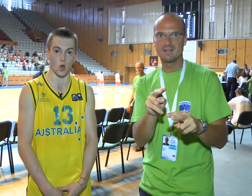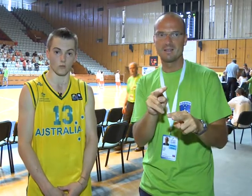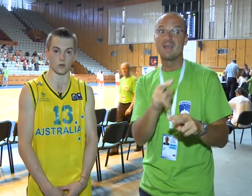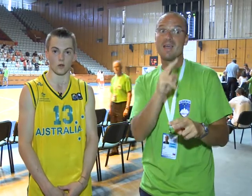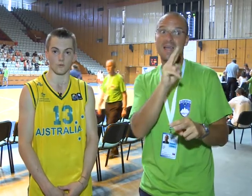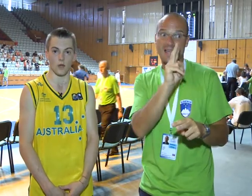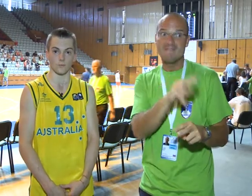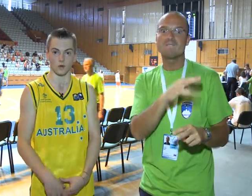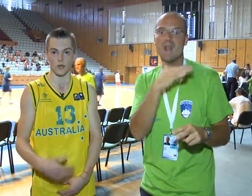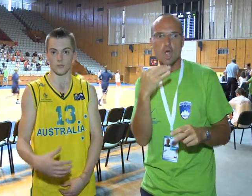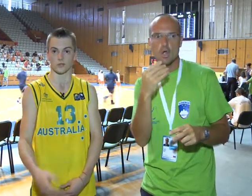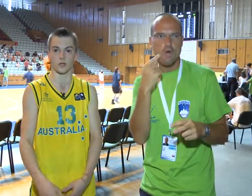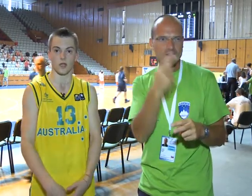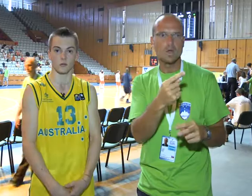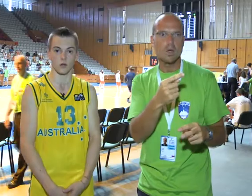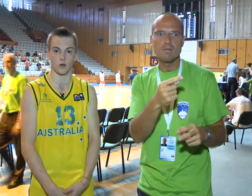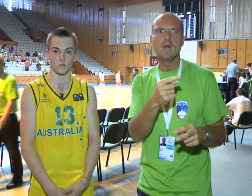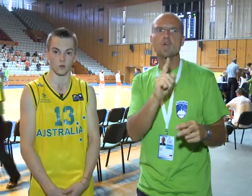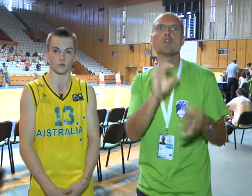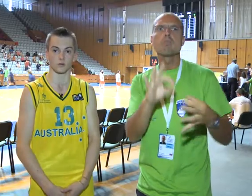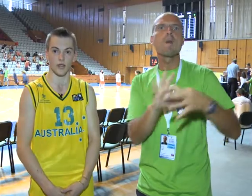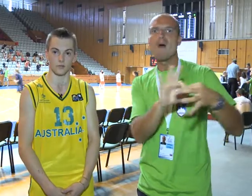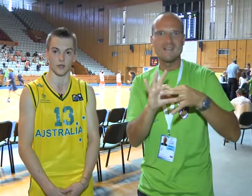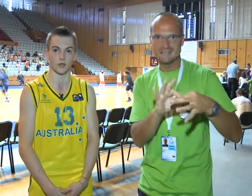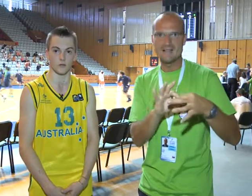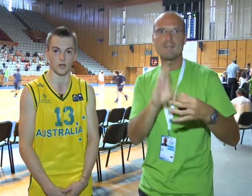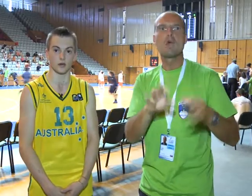over a lot of that before they come into the game, and they've got a very good game plan coming out.